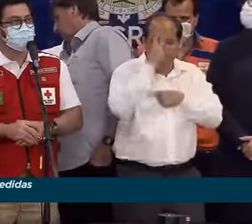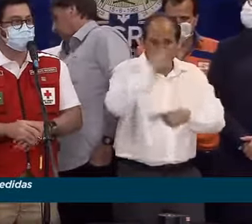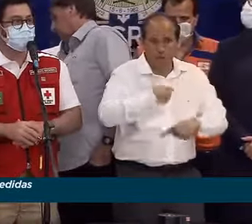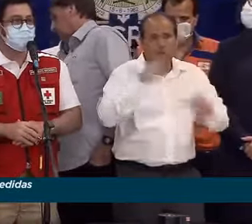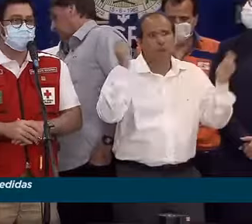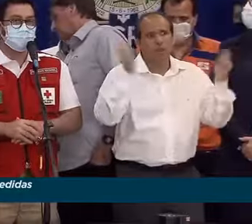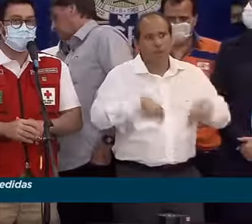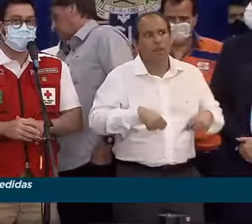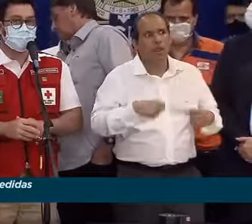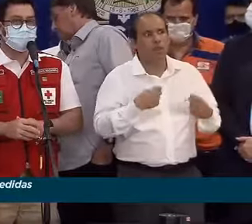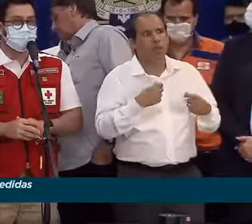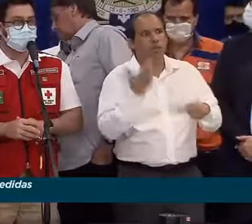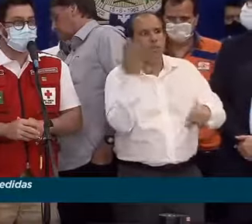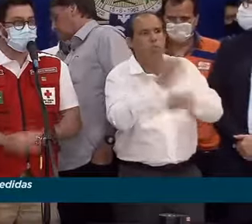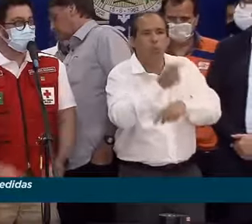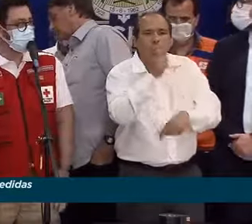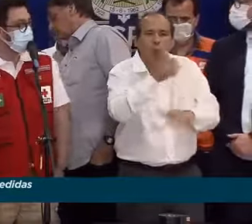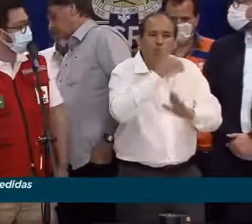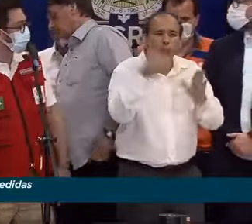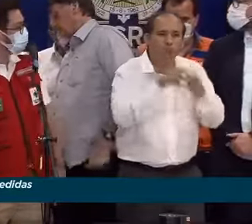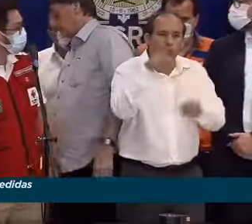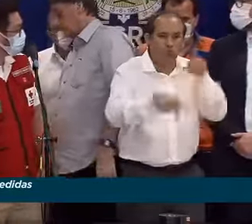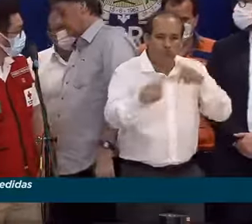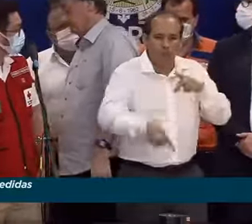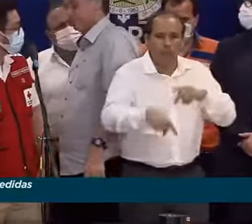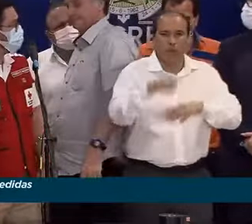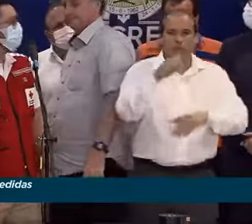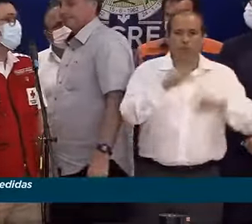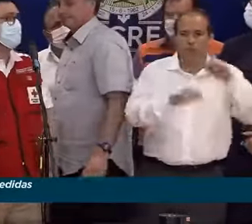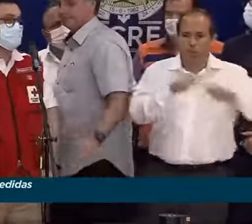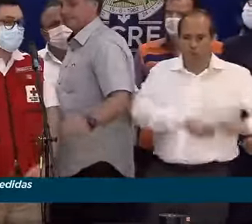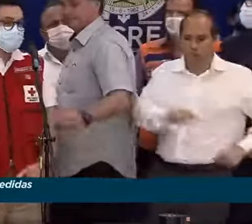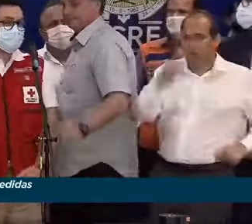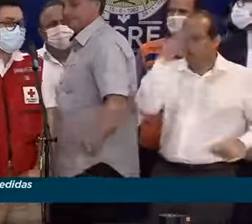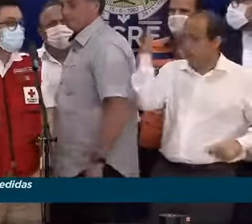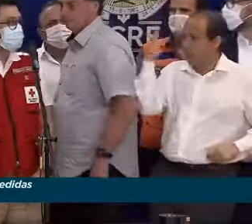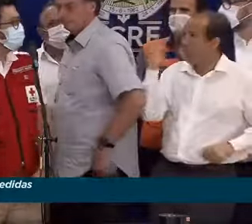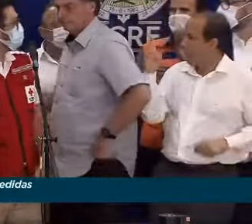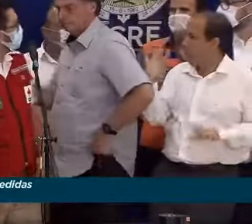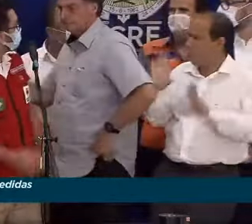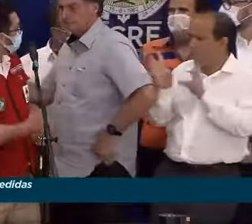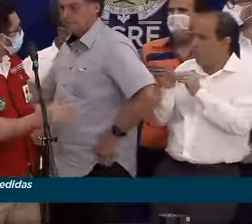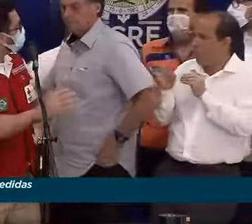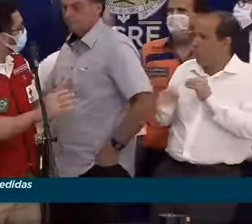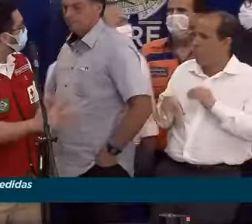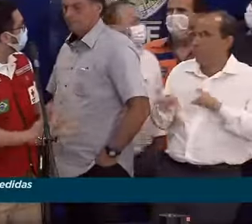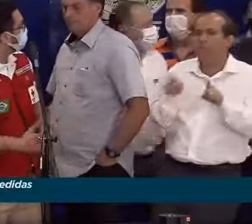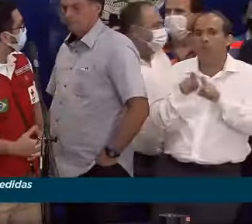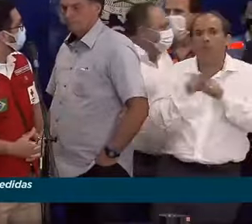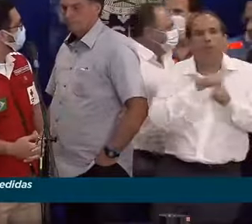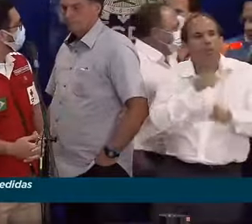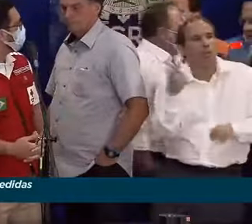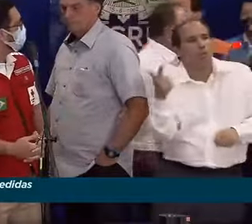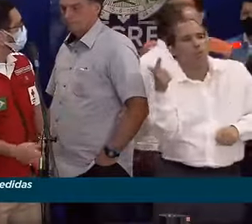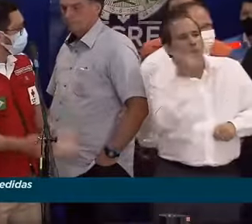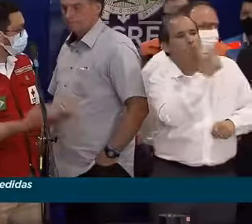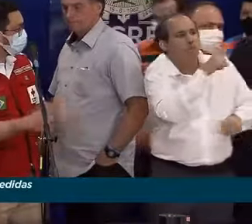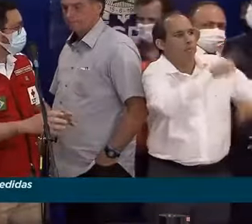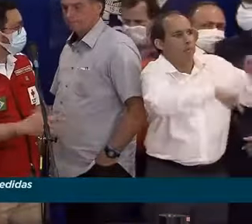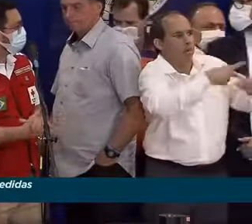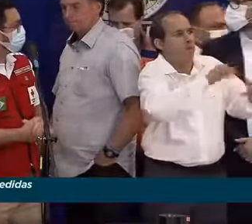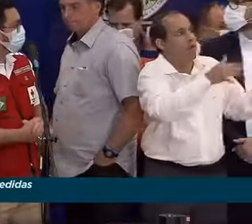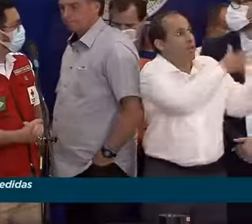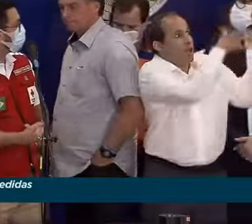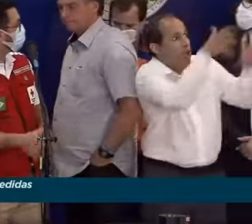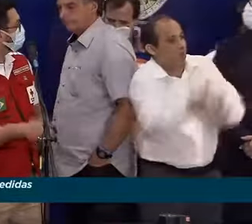para atender toda a população do Acre. É isso, senhor presidente. Muito obrigado. Também tem o restante da nossa mercadoria aí que está vindo,